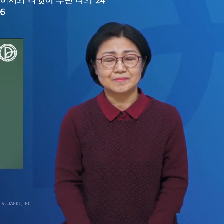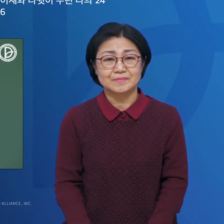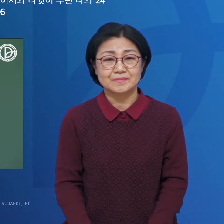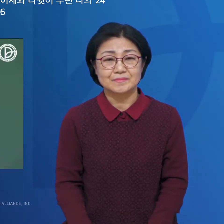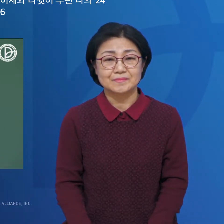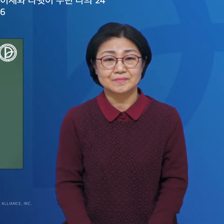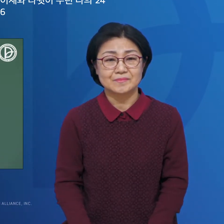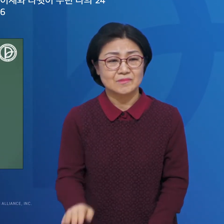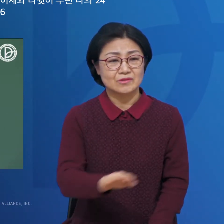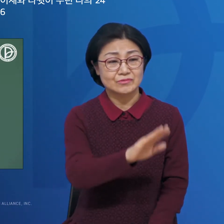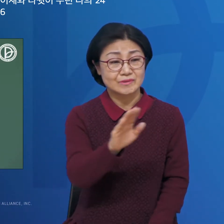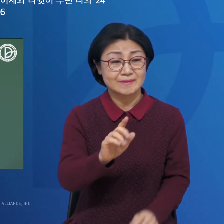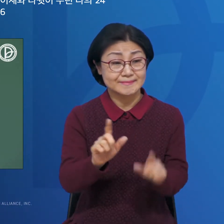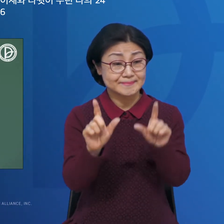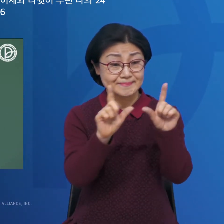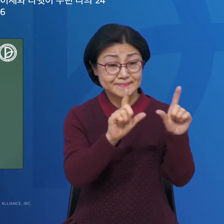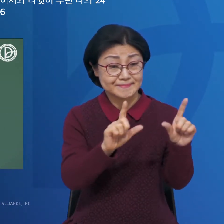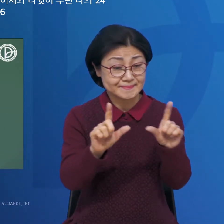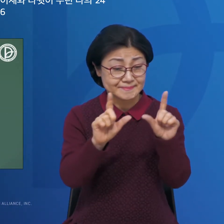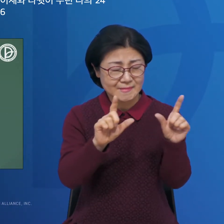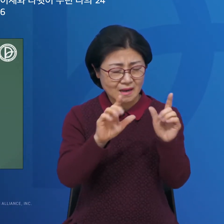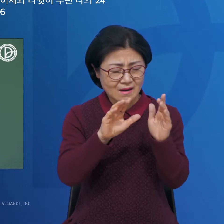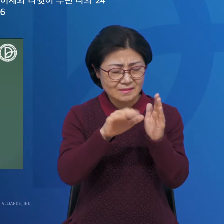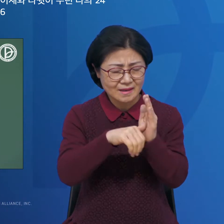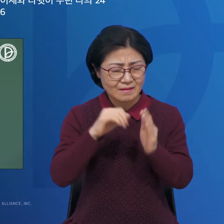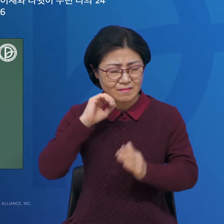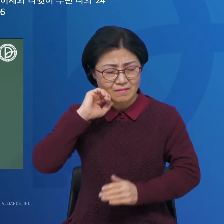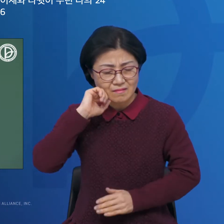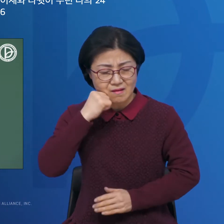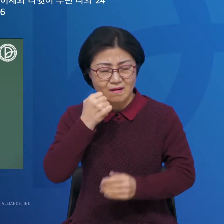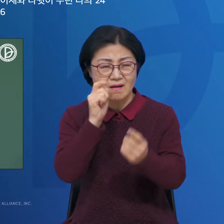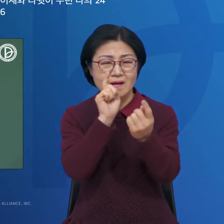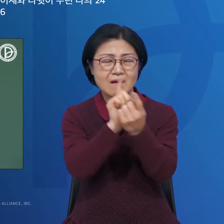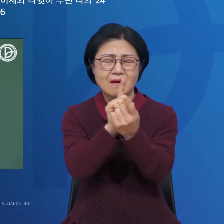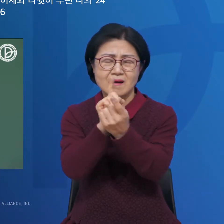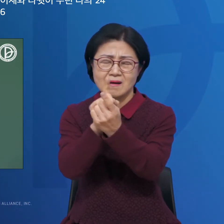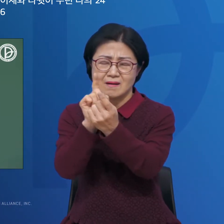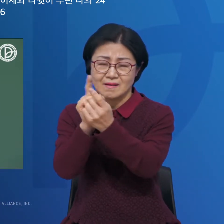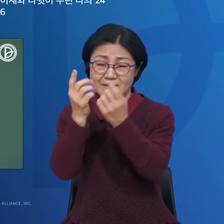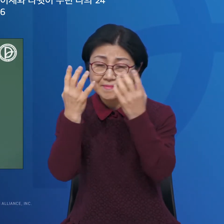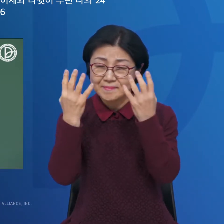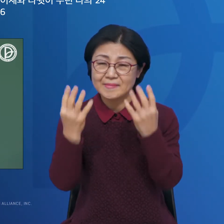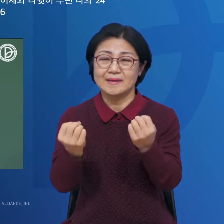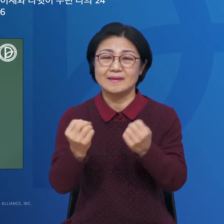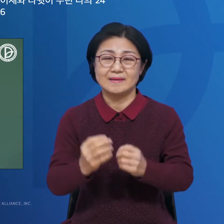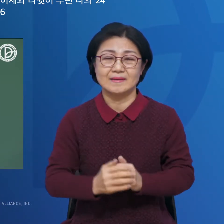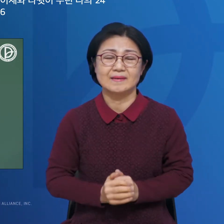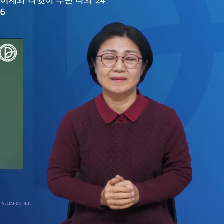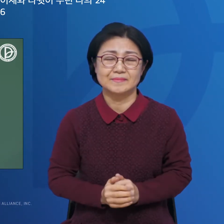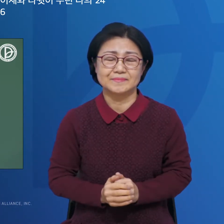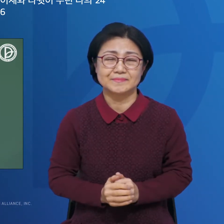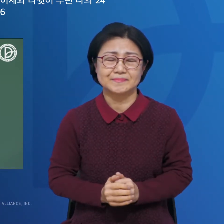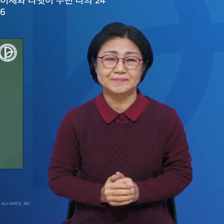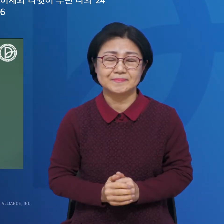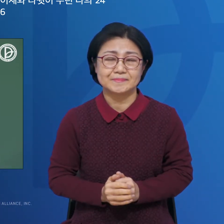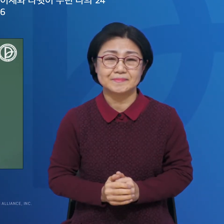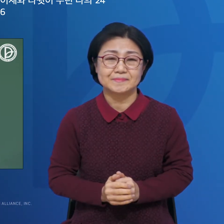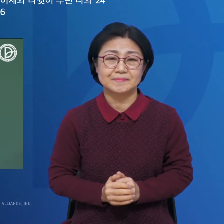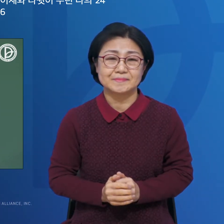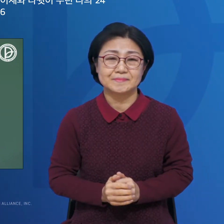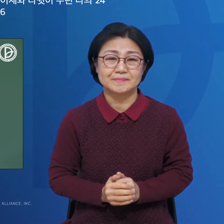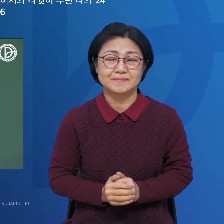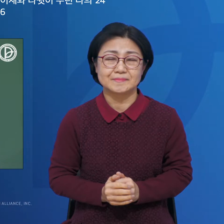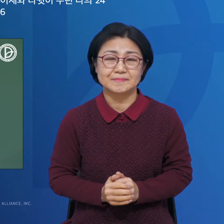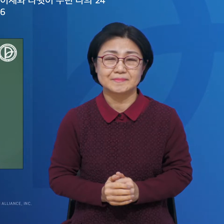실제로 생활을 해보면 어려움이 많죠. If you realistically think about it, there are a lot of hardships. 제가 간혹 이렇게